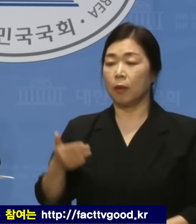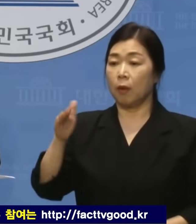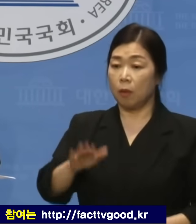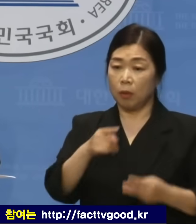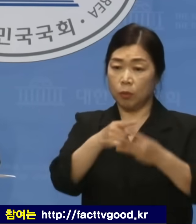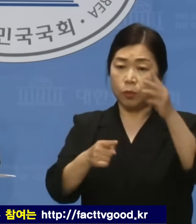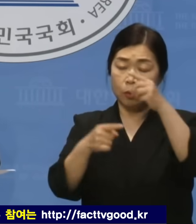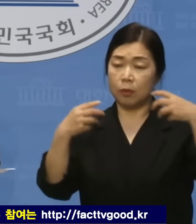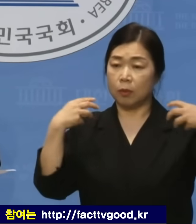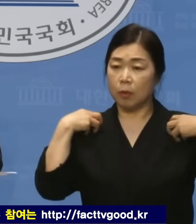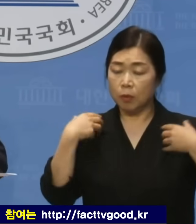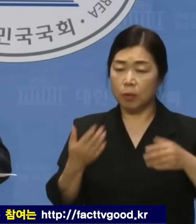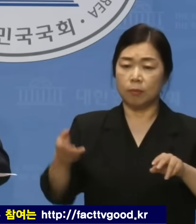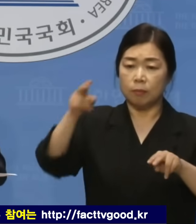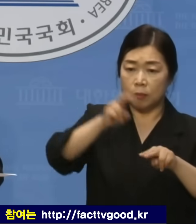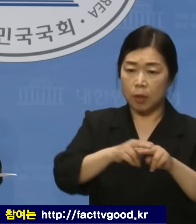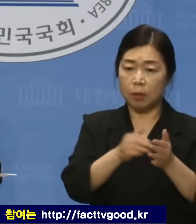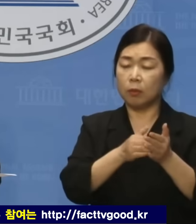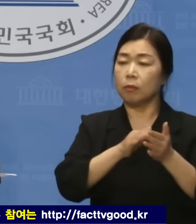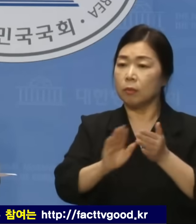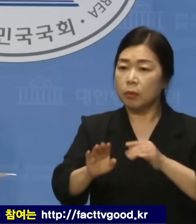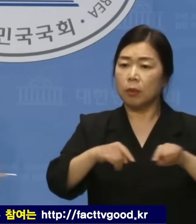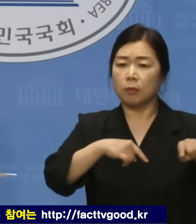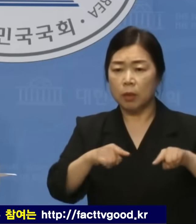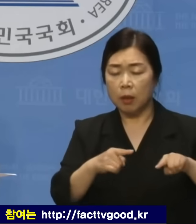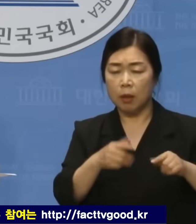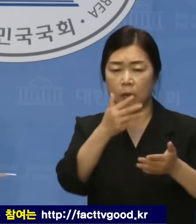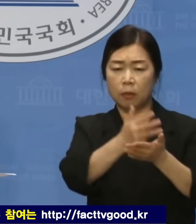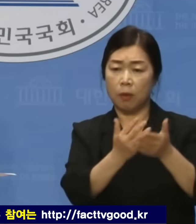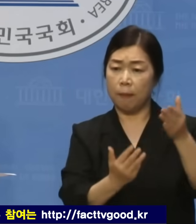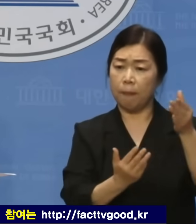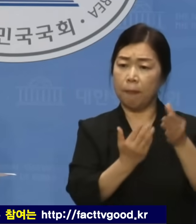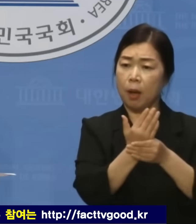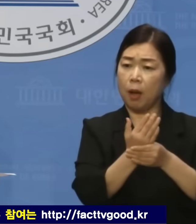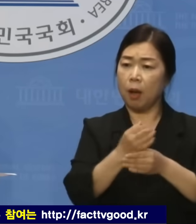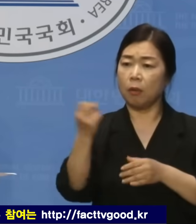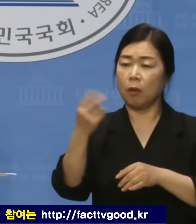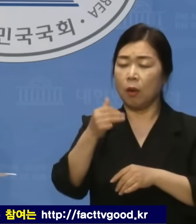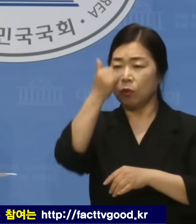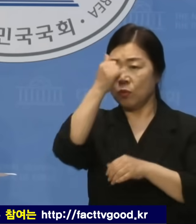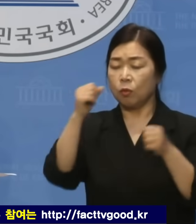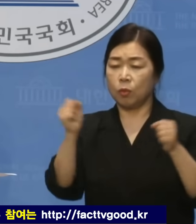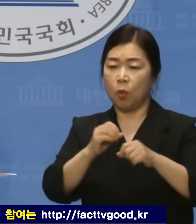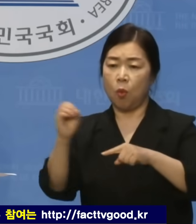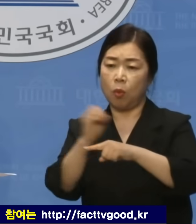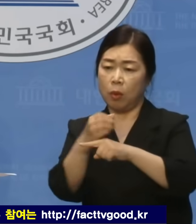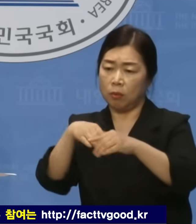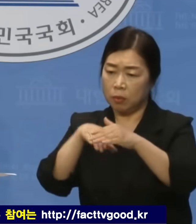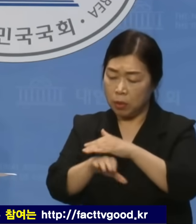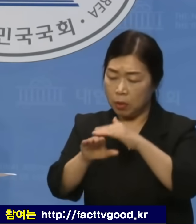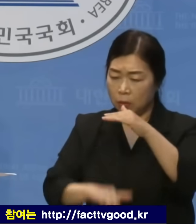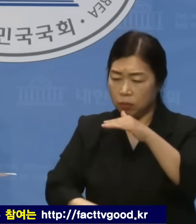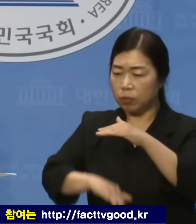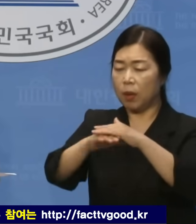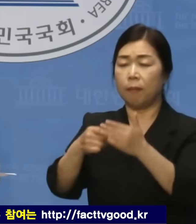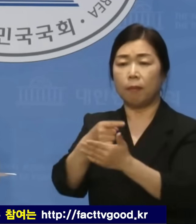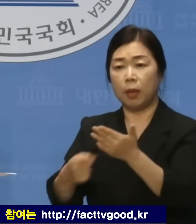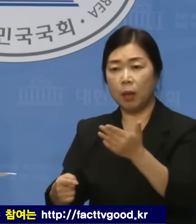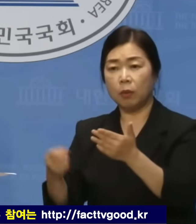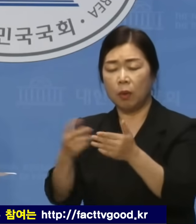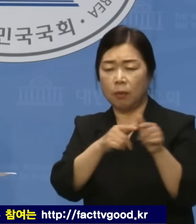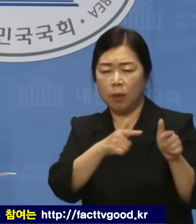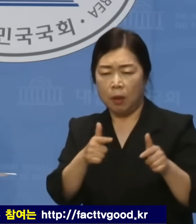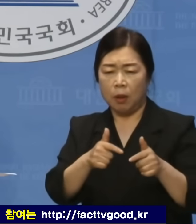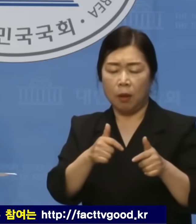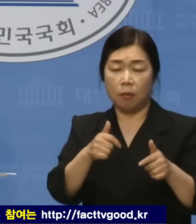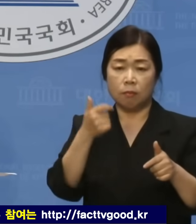그러나 윤석열 정부 출범 이후 이태원 참사와 오송 지하차도 참사, 잇따른 묻지마 범죄